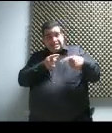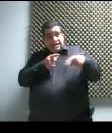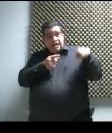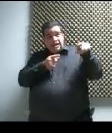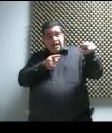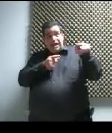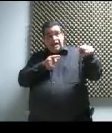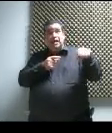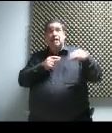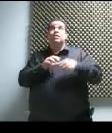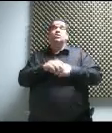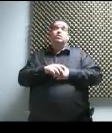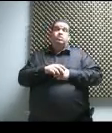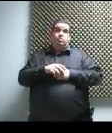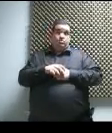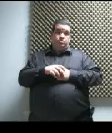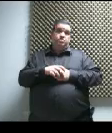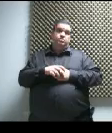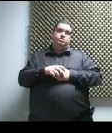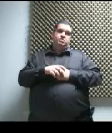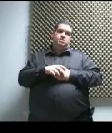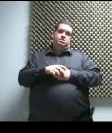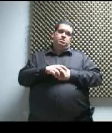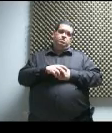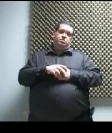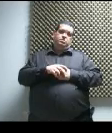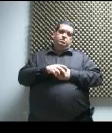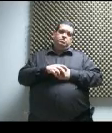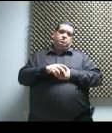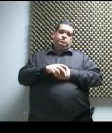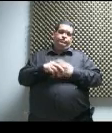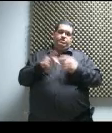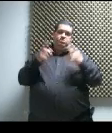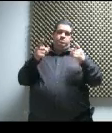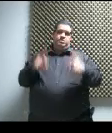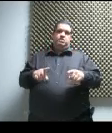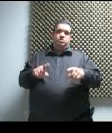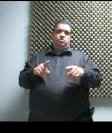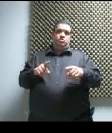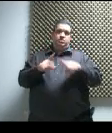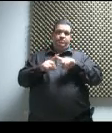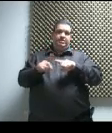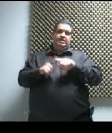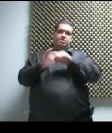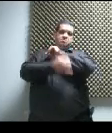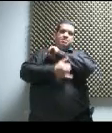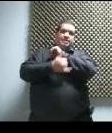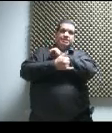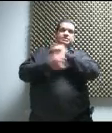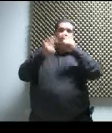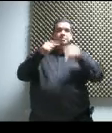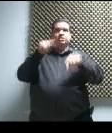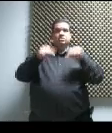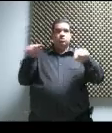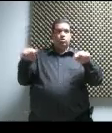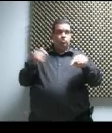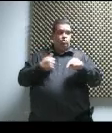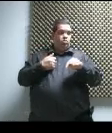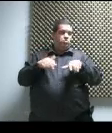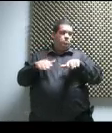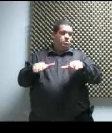Y corrido, porque después Chile, Argentina, o sea que fue como que de momento se movió todo el mundo. Y nosotros ahora estamos bien, nos hemos estado